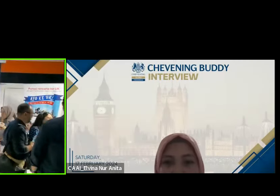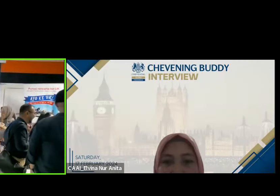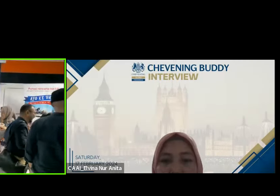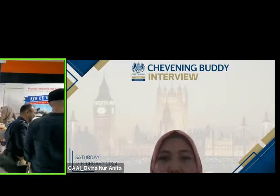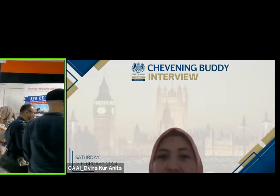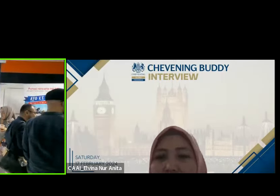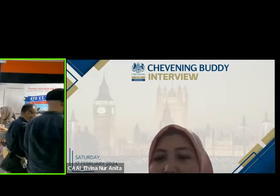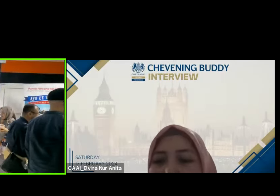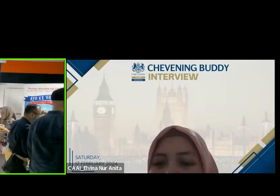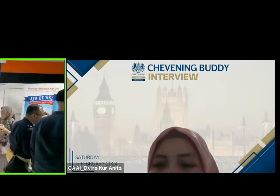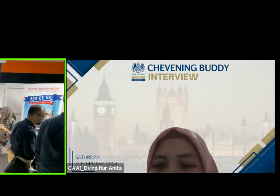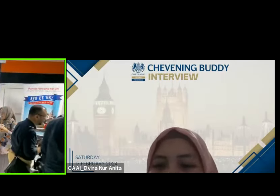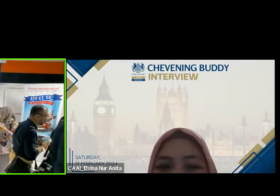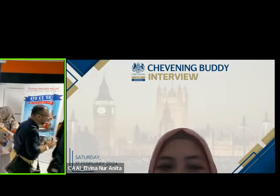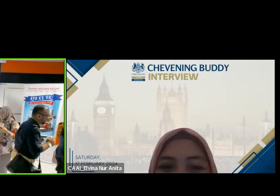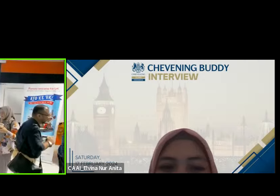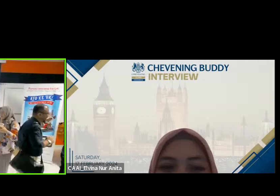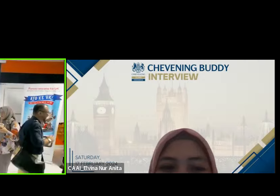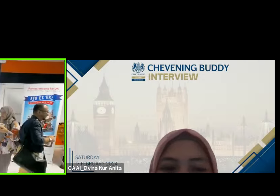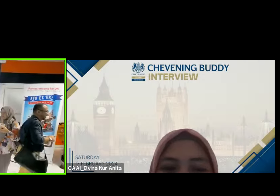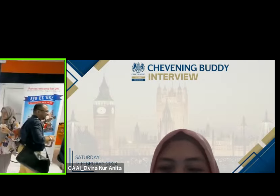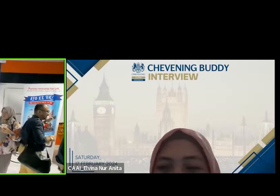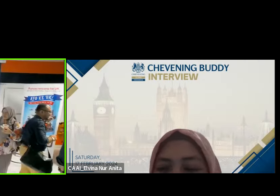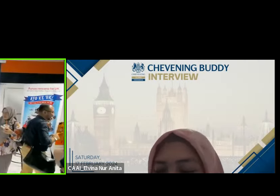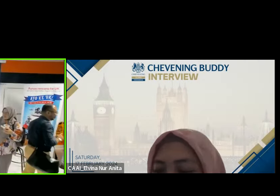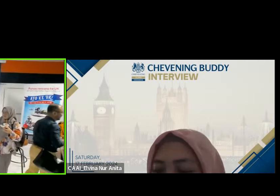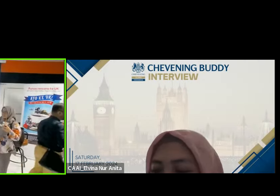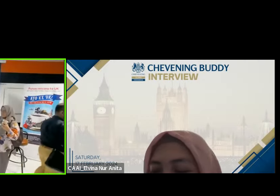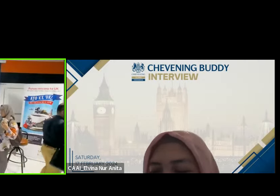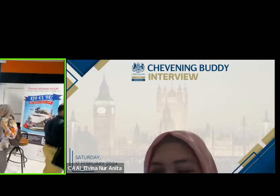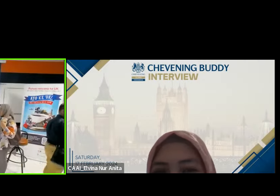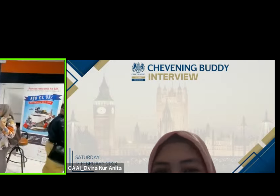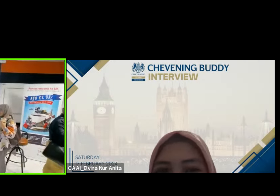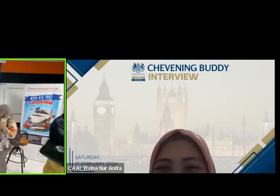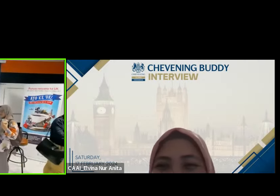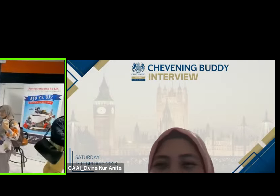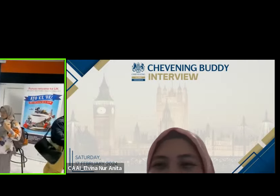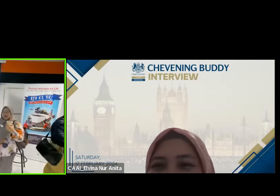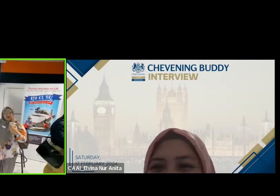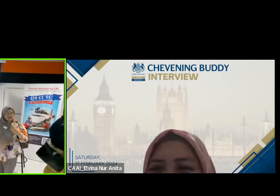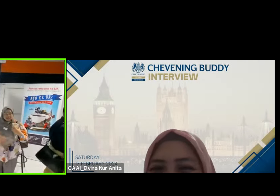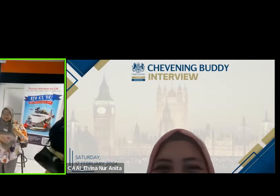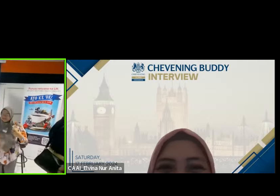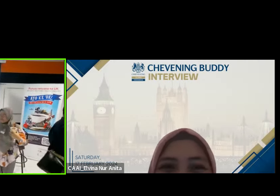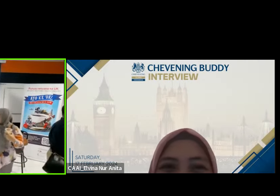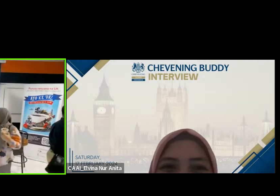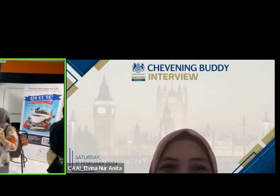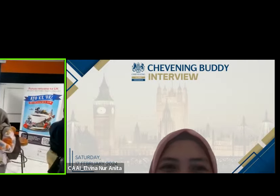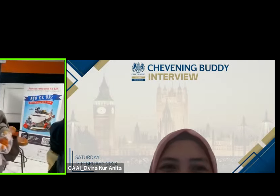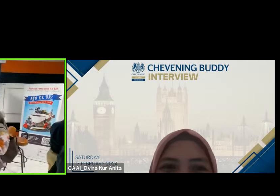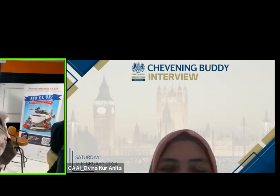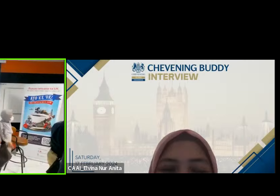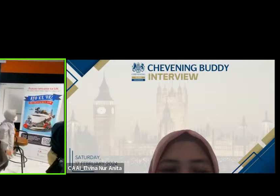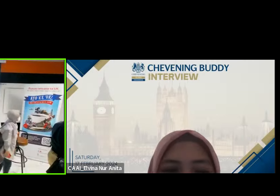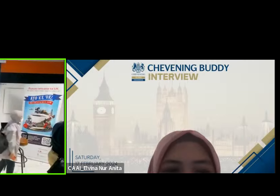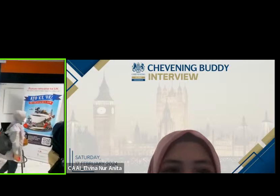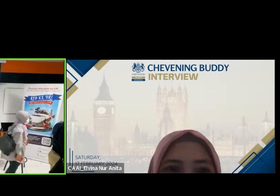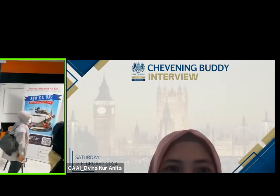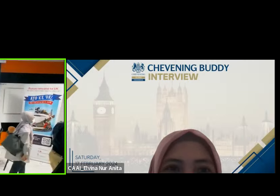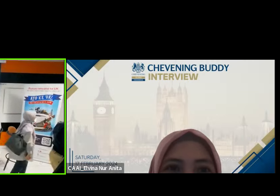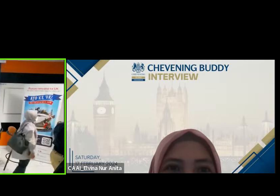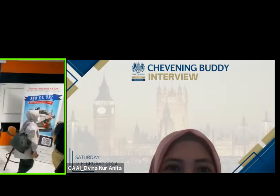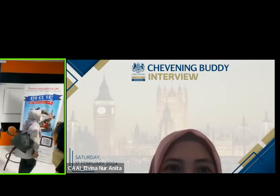ya eh halo eh panitia boleh mau nanya ini Eh saya kan